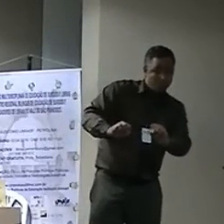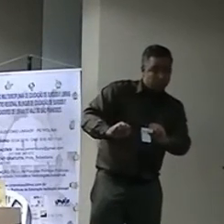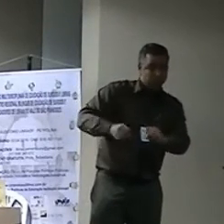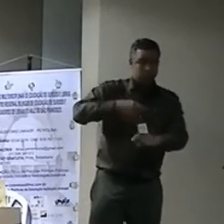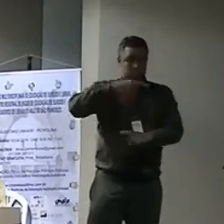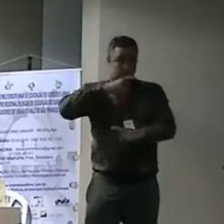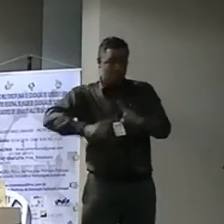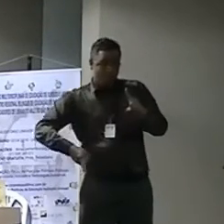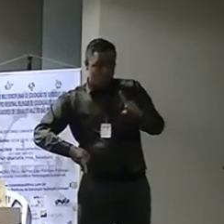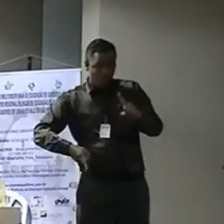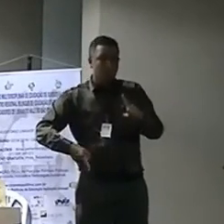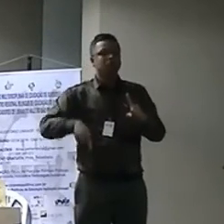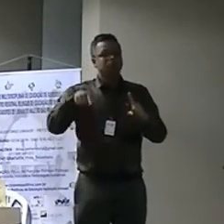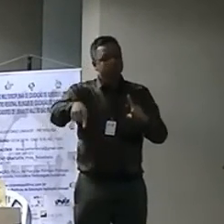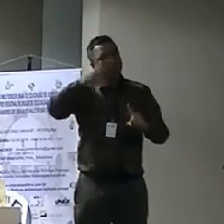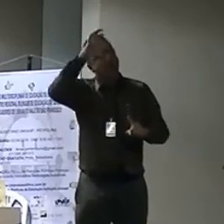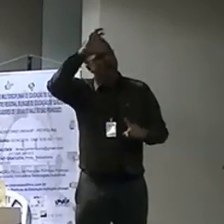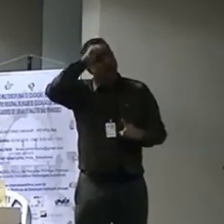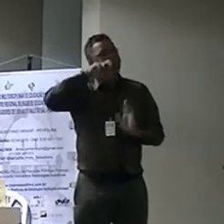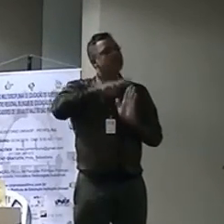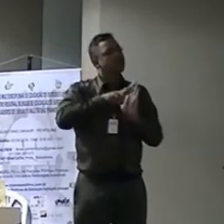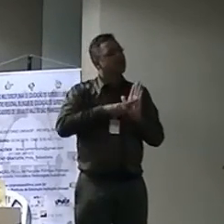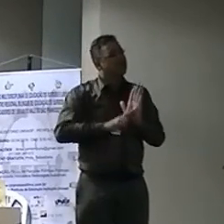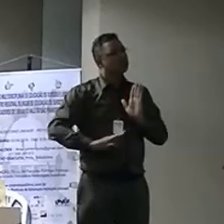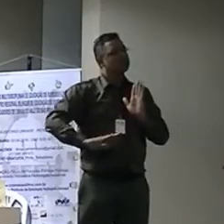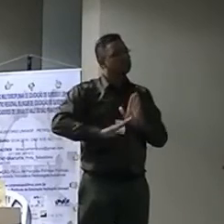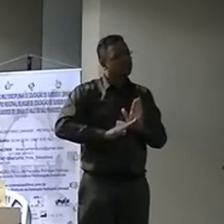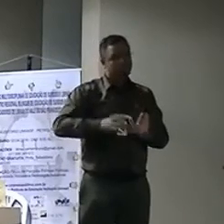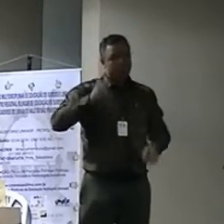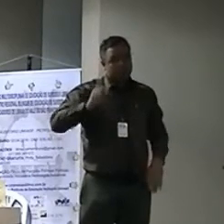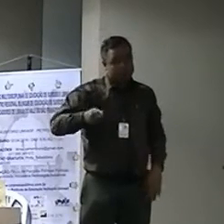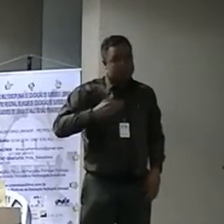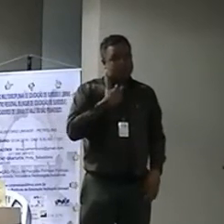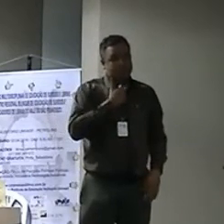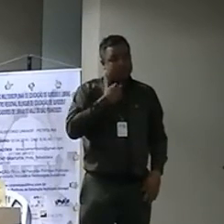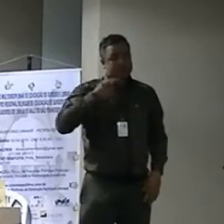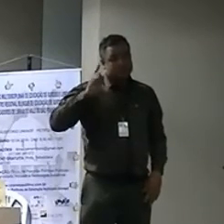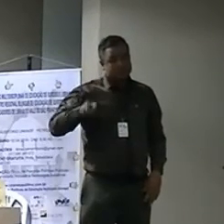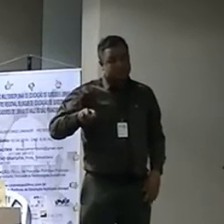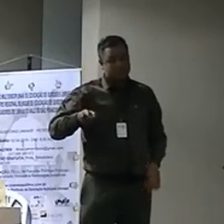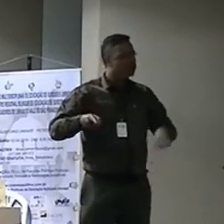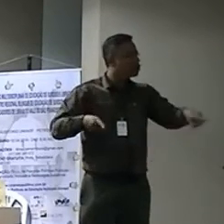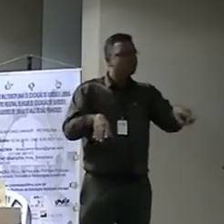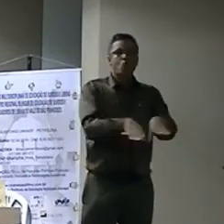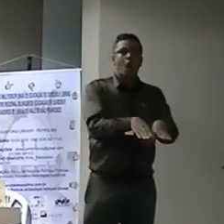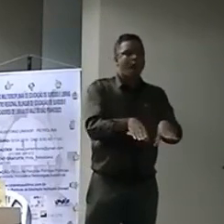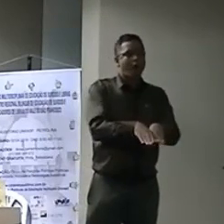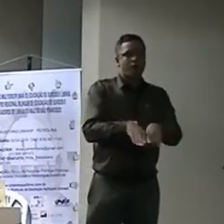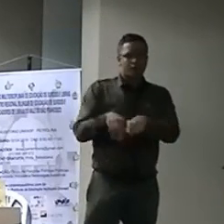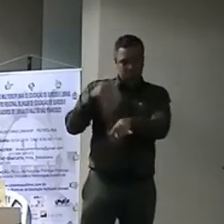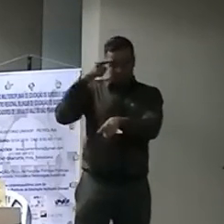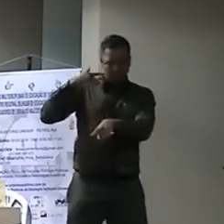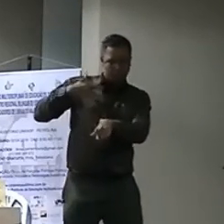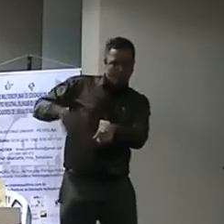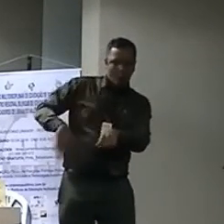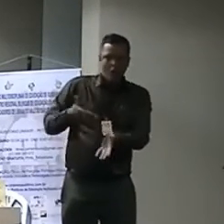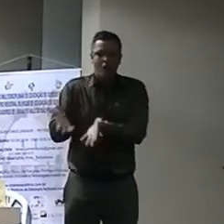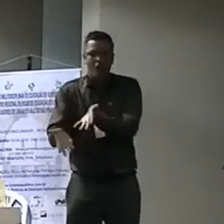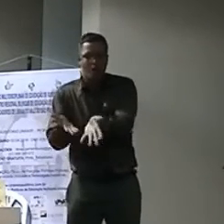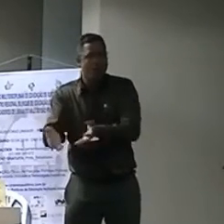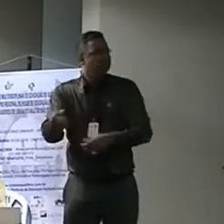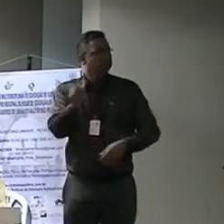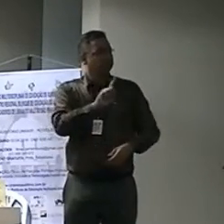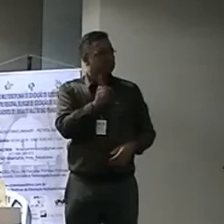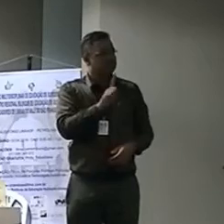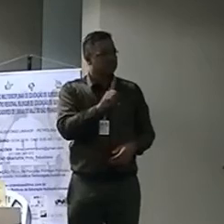que ter regras e tem limite. Tem que ter tudo igual. Não precisa privilegiar. O surdo não